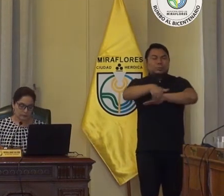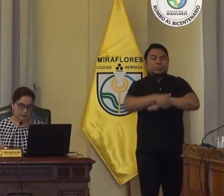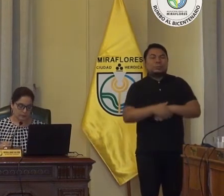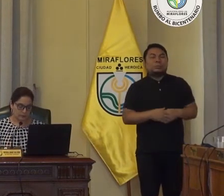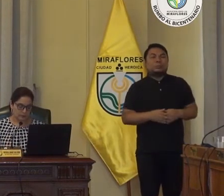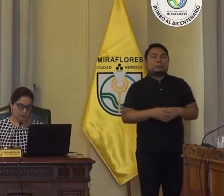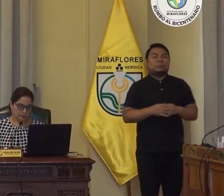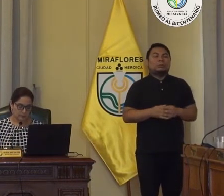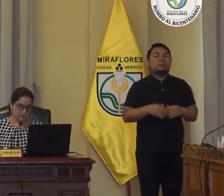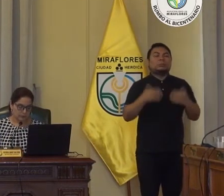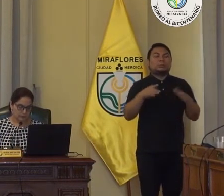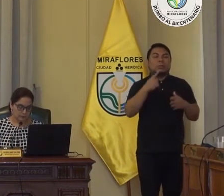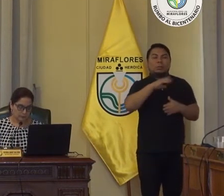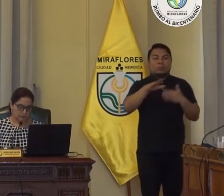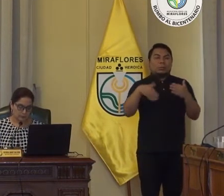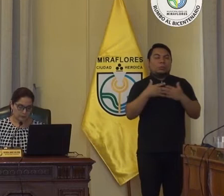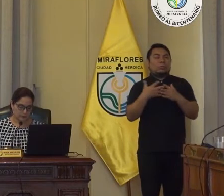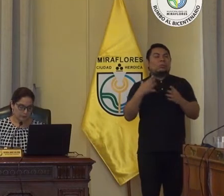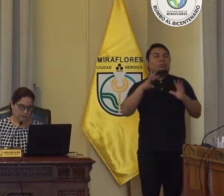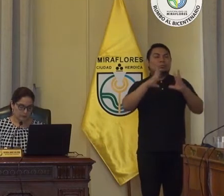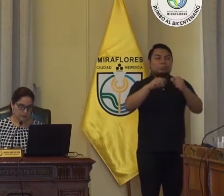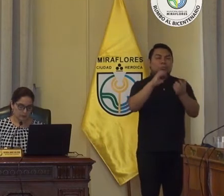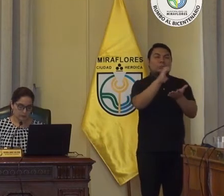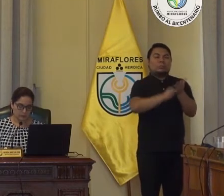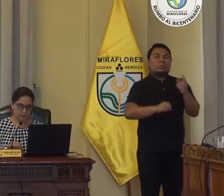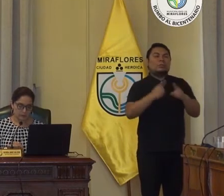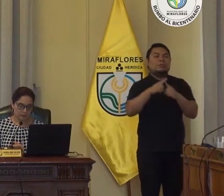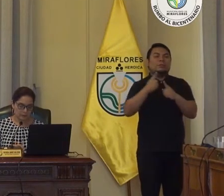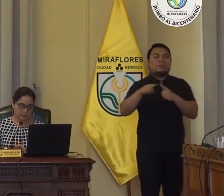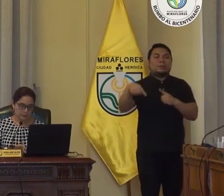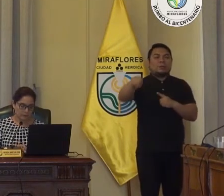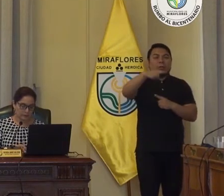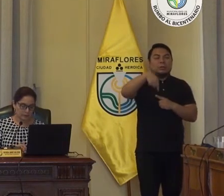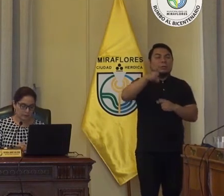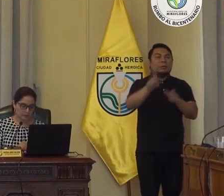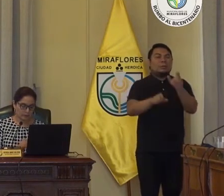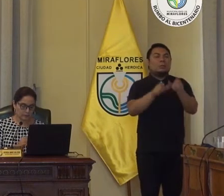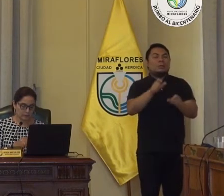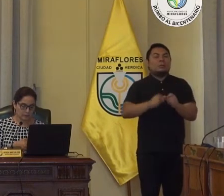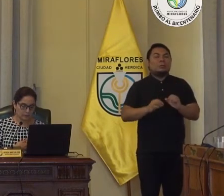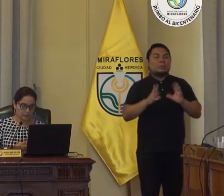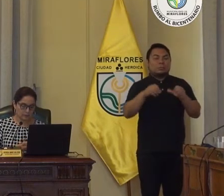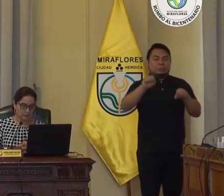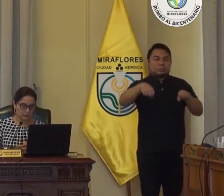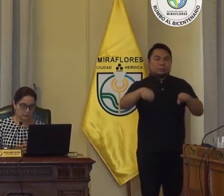reducción de delitos cometidos en motocicletas lineales.